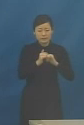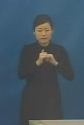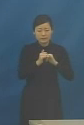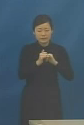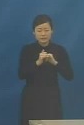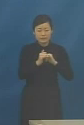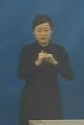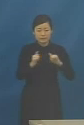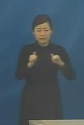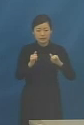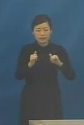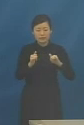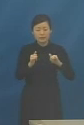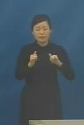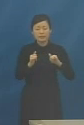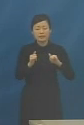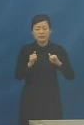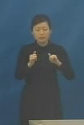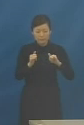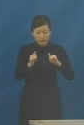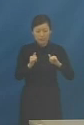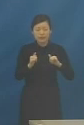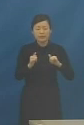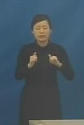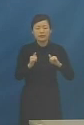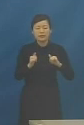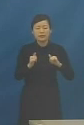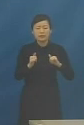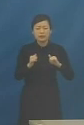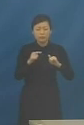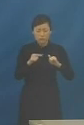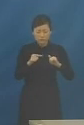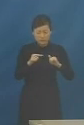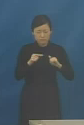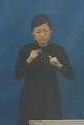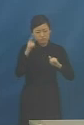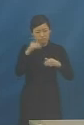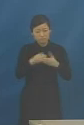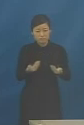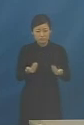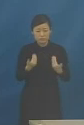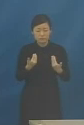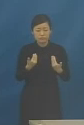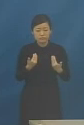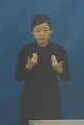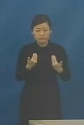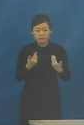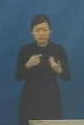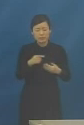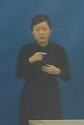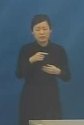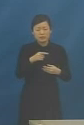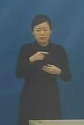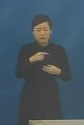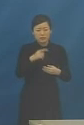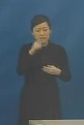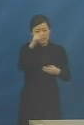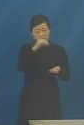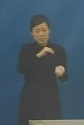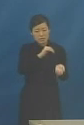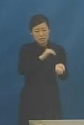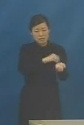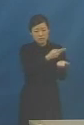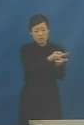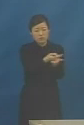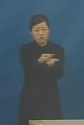少なくても判断としては残しておく必要があるんではないかなということですねえあーーーー読むすると病床が埋まってなければいいよ